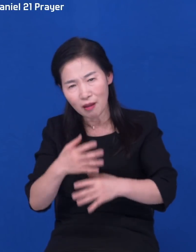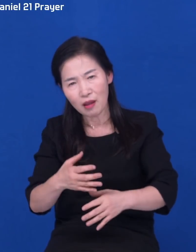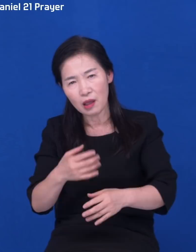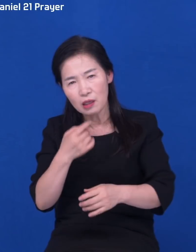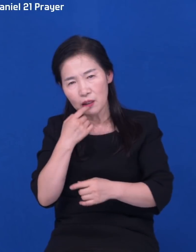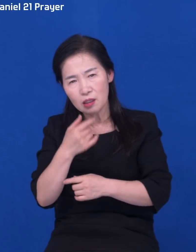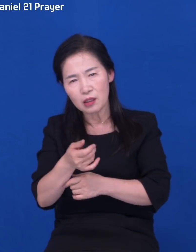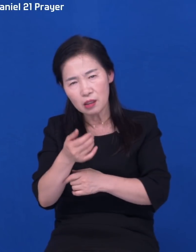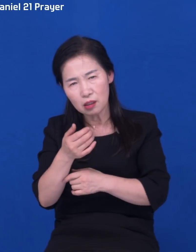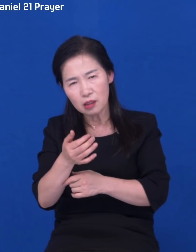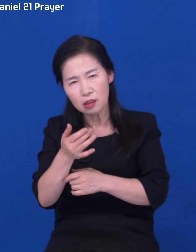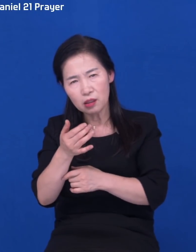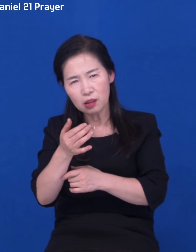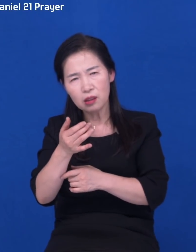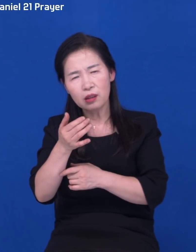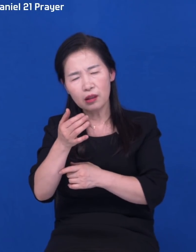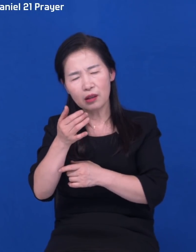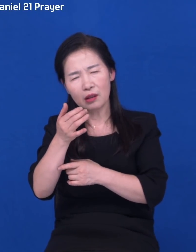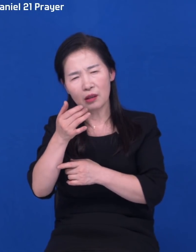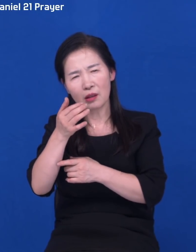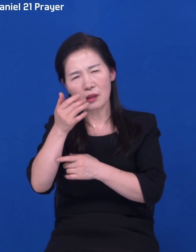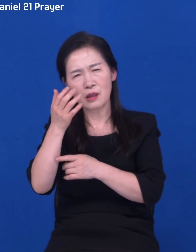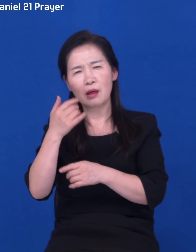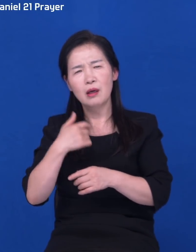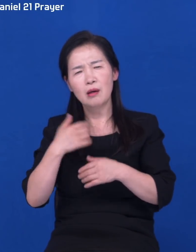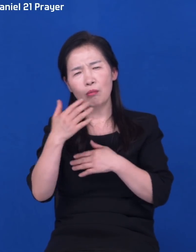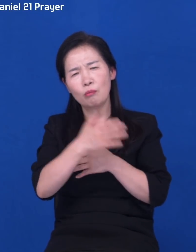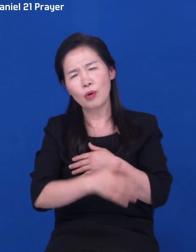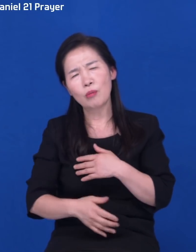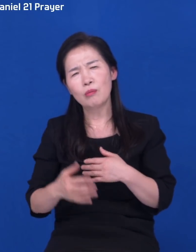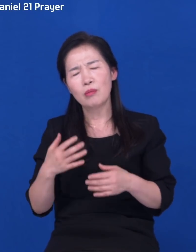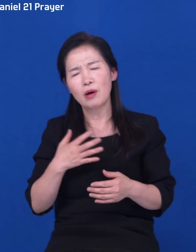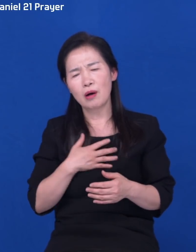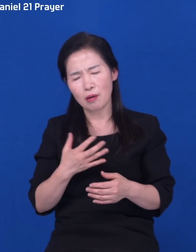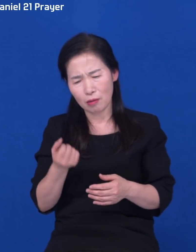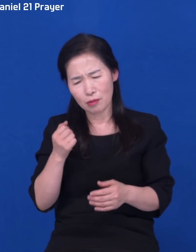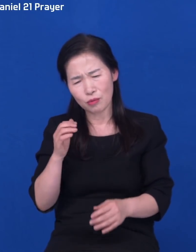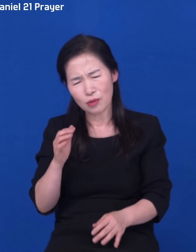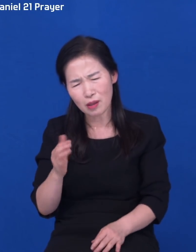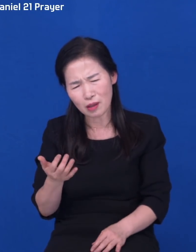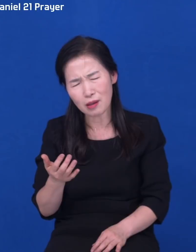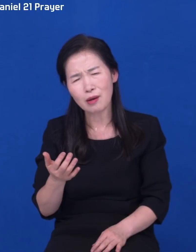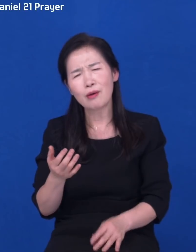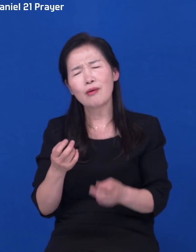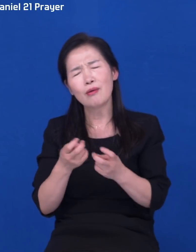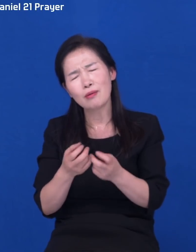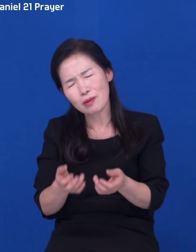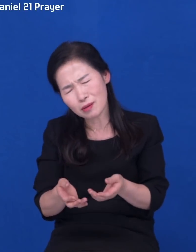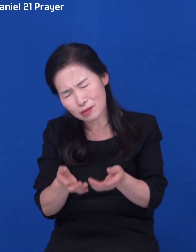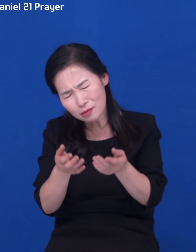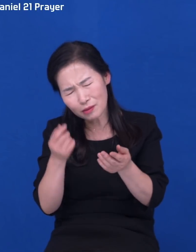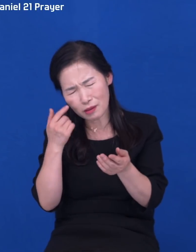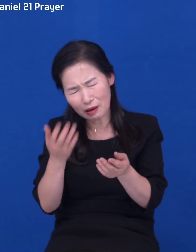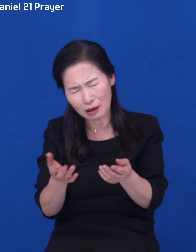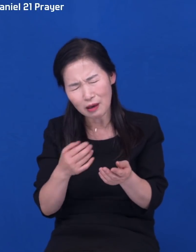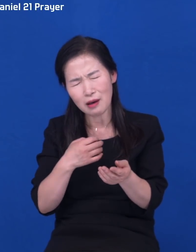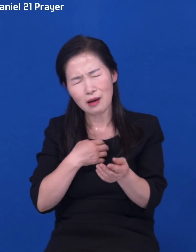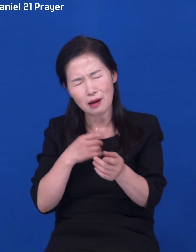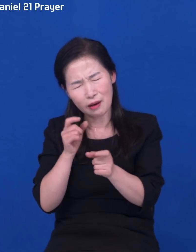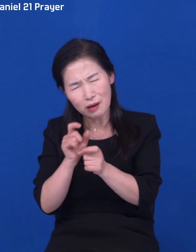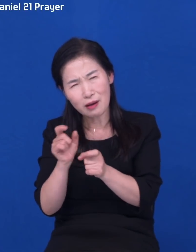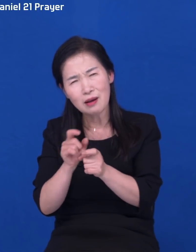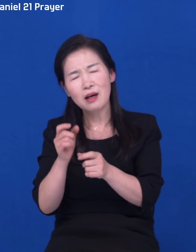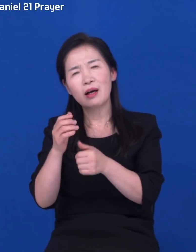되더라고요. 내가 주인이야. 이 몸은 다시 내 거가 됐어. 어떻게 해야 되지? 어떻게 드려야 되지? 막 이러면서 고민하다가